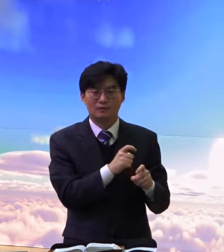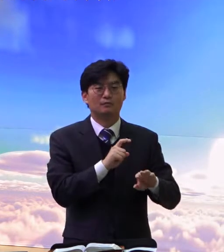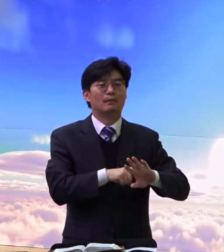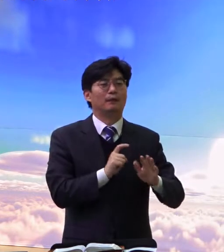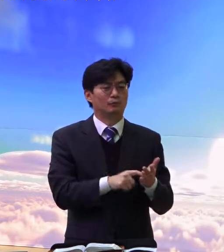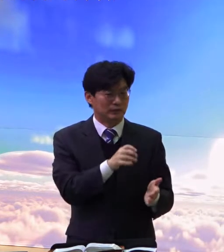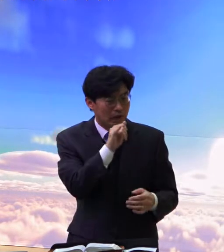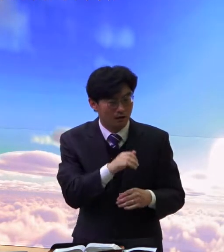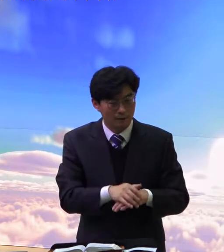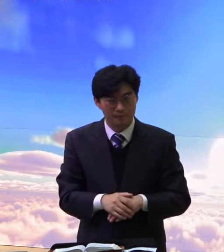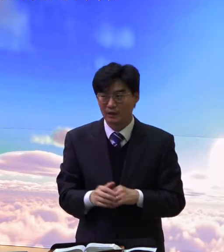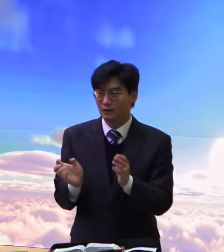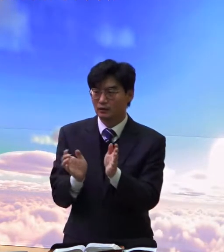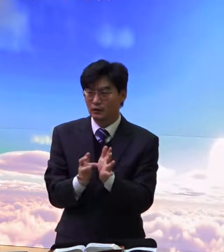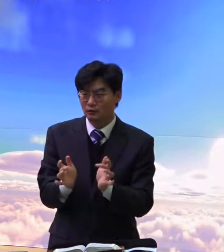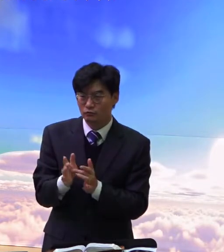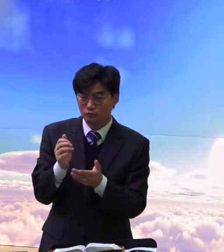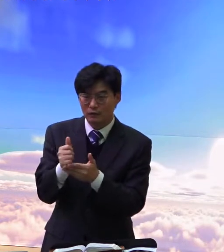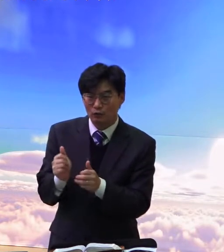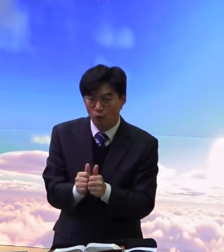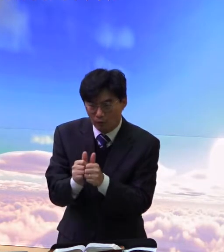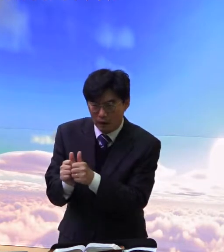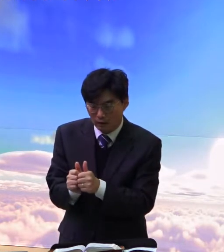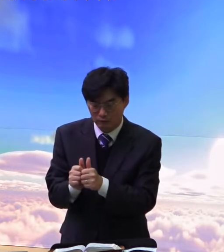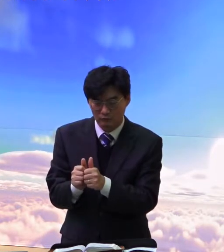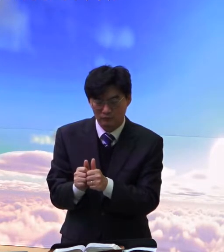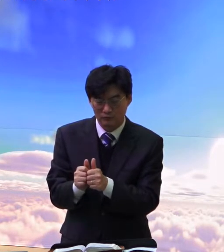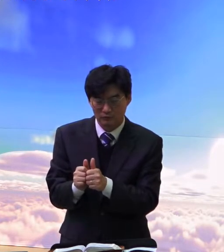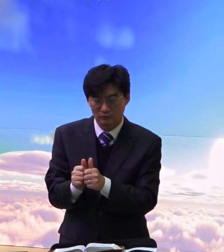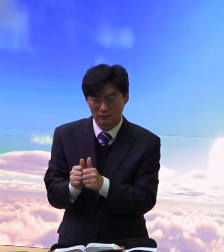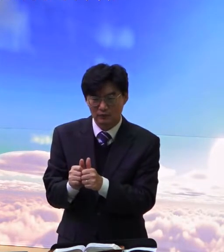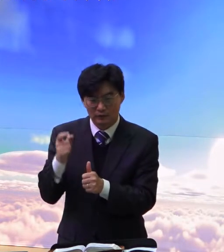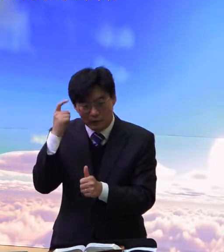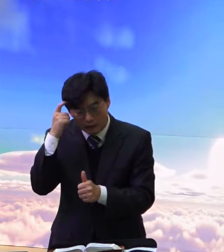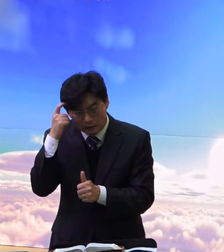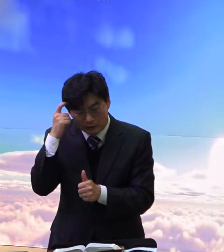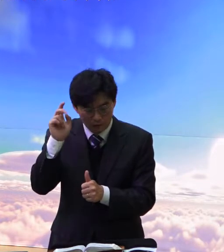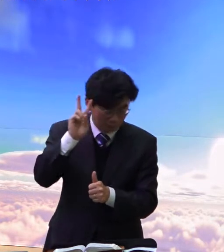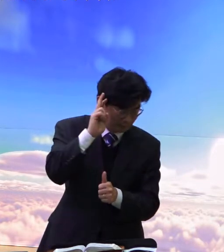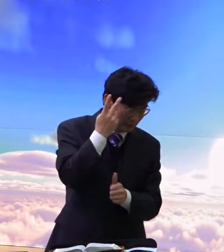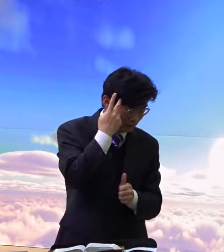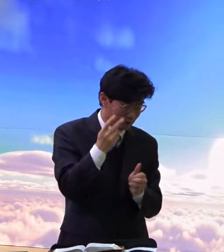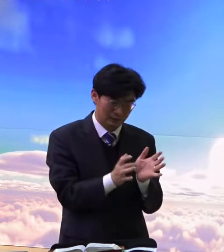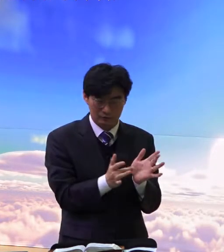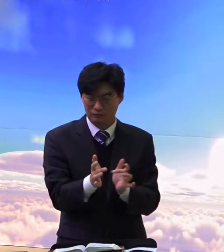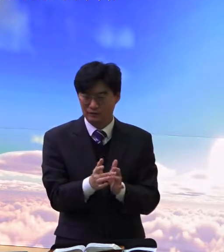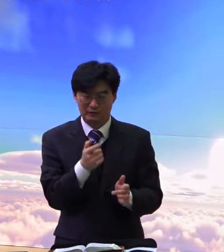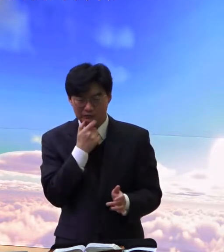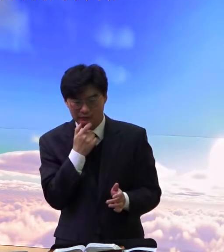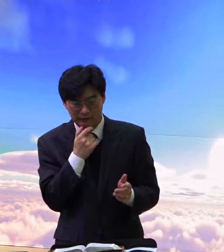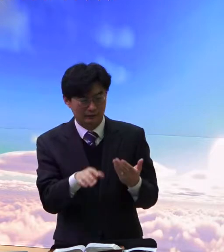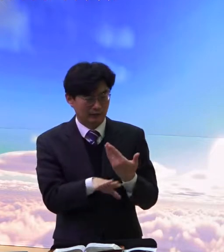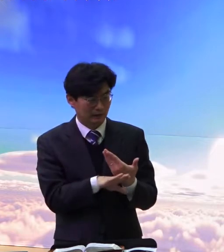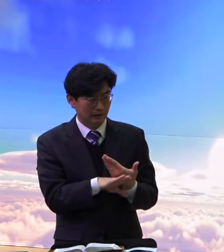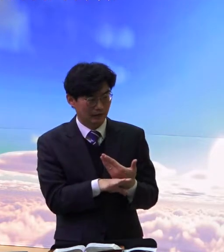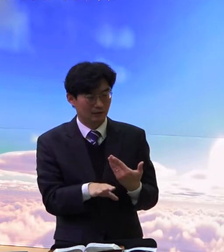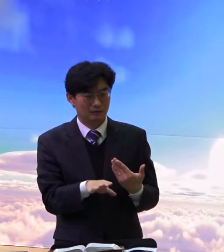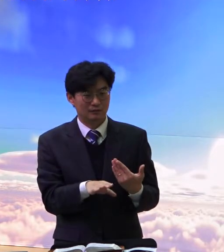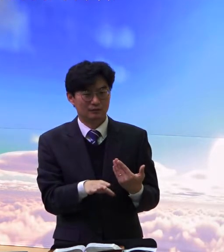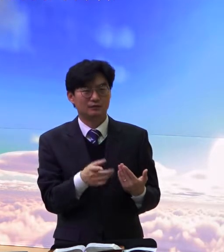예수님과 동행이라는 말은 그냥 우리가 외치고 마는 흘러가는 구호처럼 그렇게 느껴질 때가 있습니다.